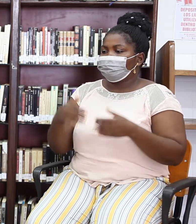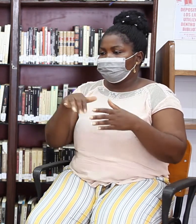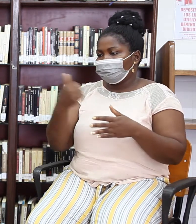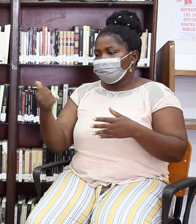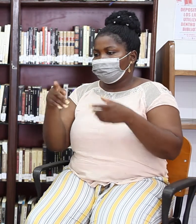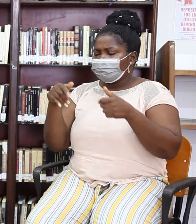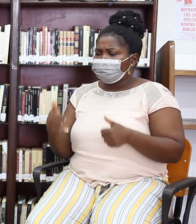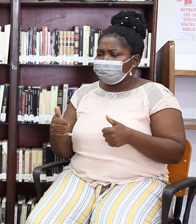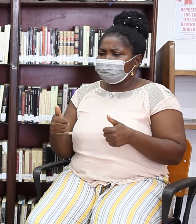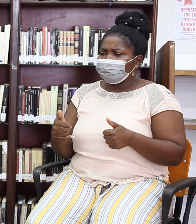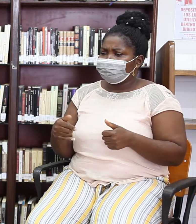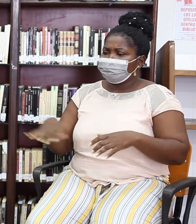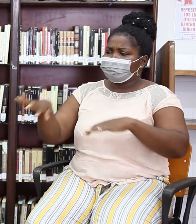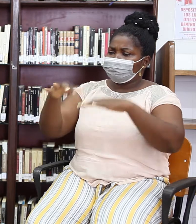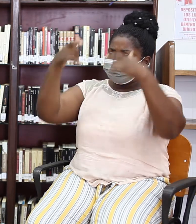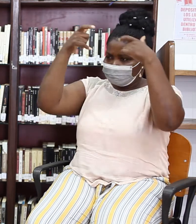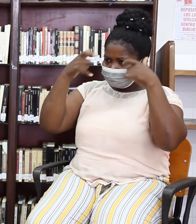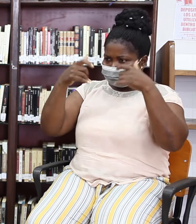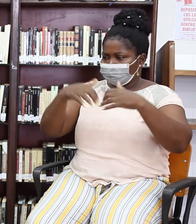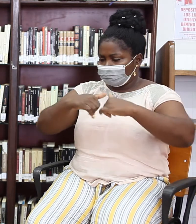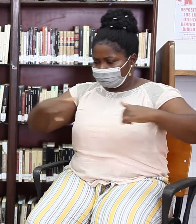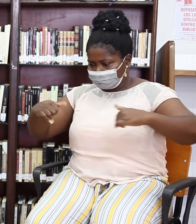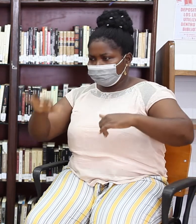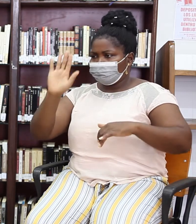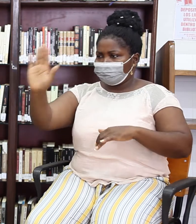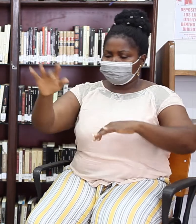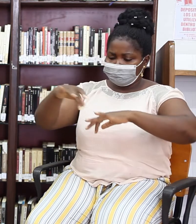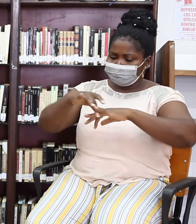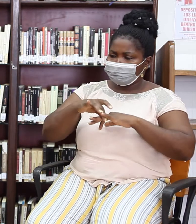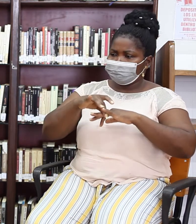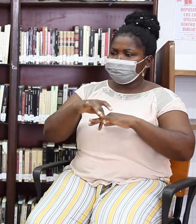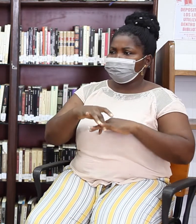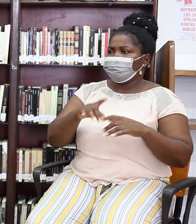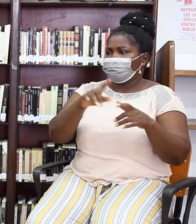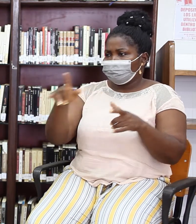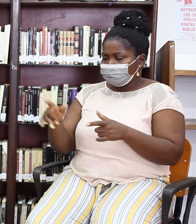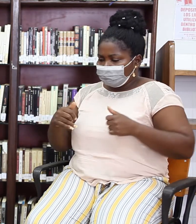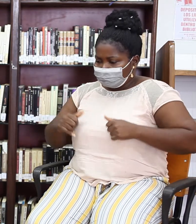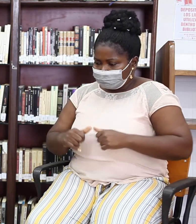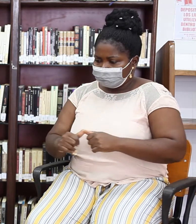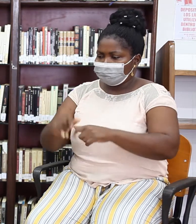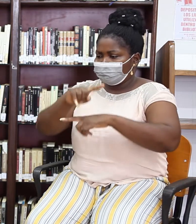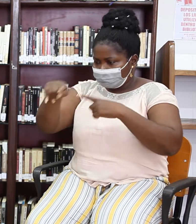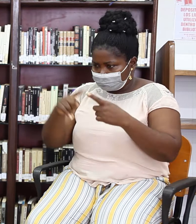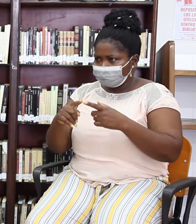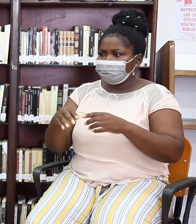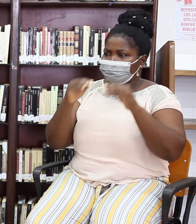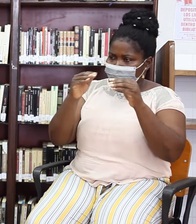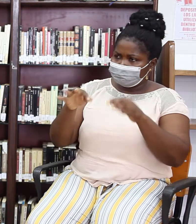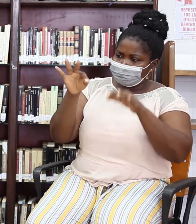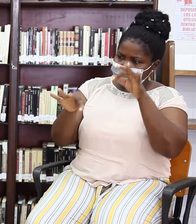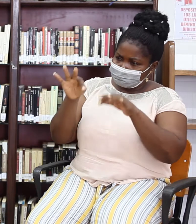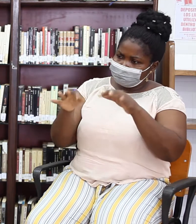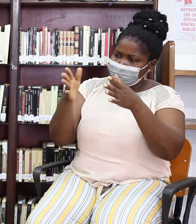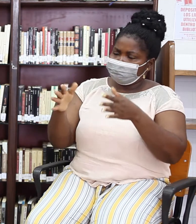pues, el rey nunca se separaba de su anillo, lo llevaba puesto cuando impartía justicia en la